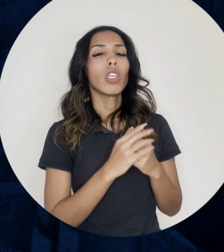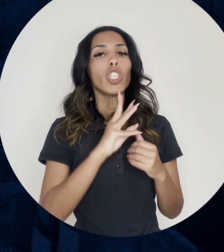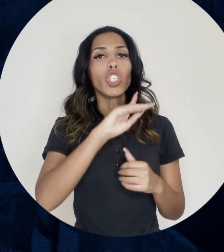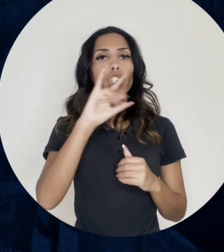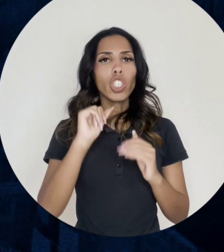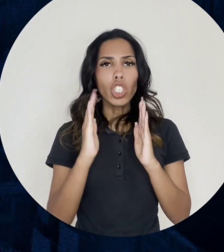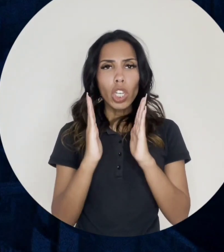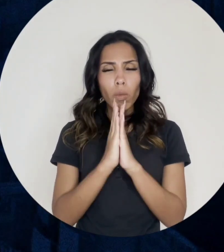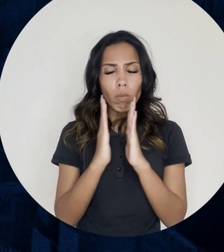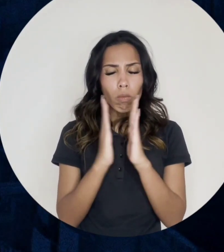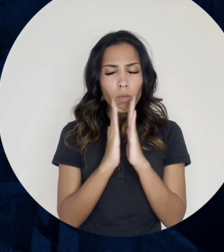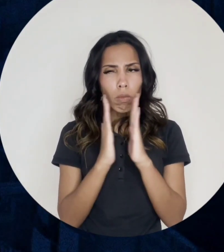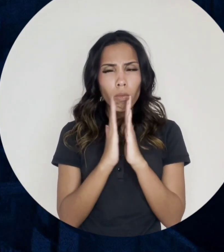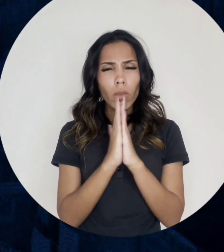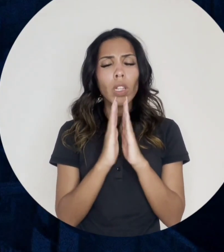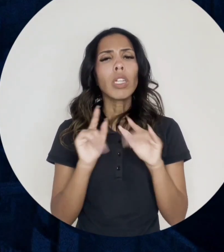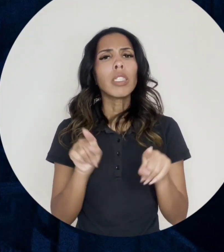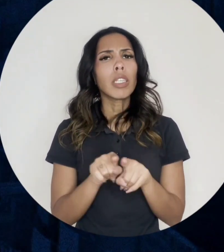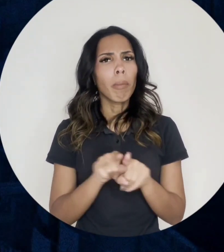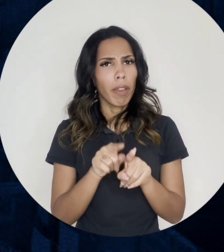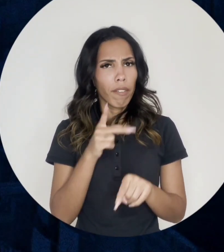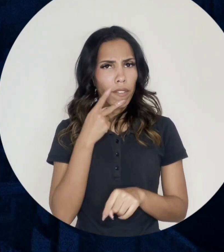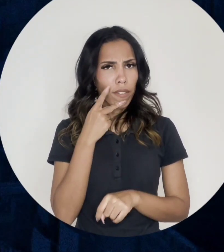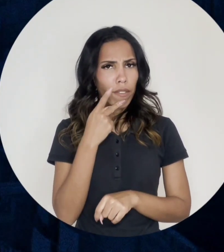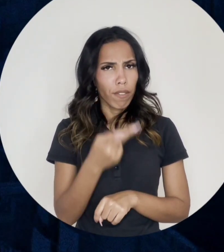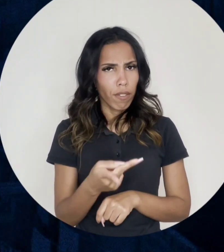rezar, até falava,